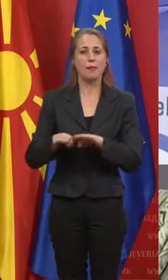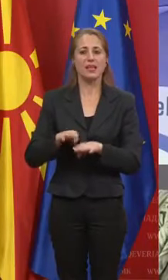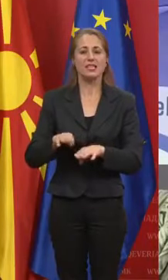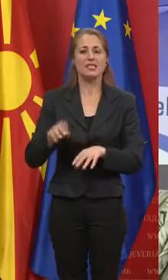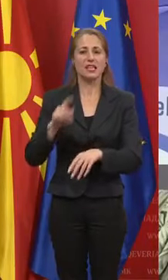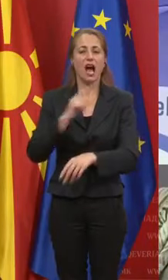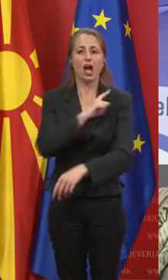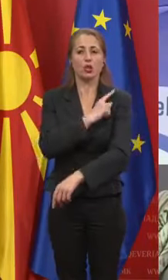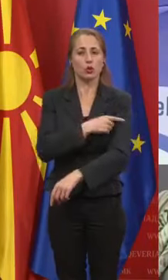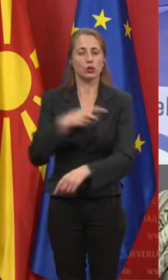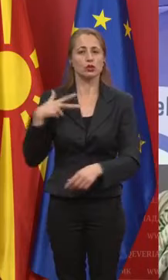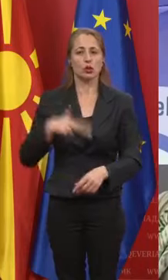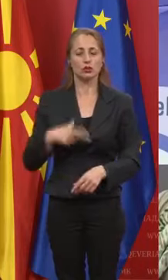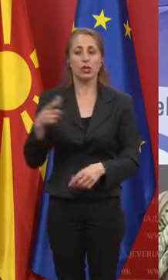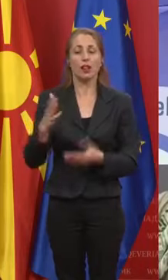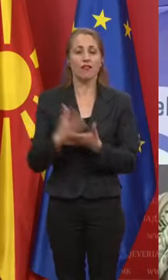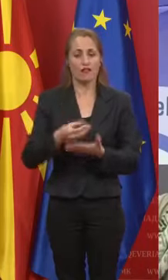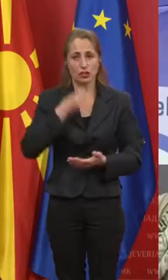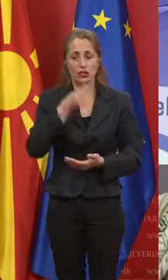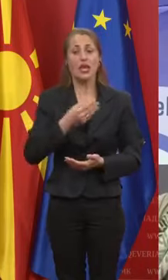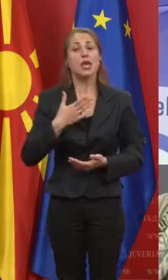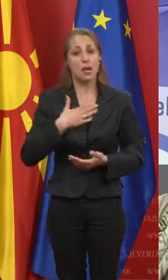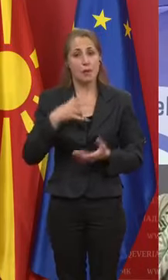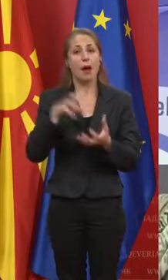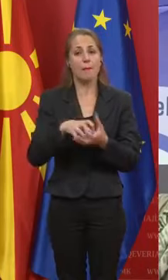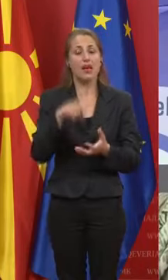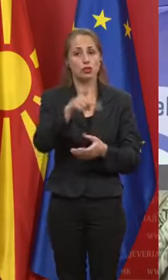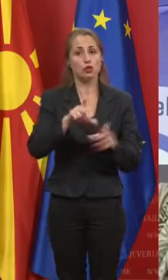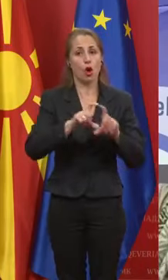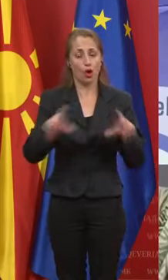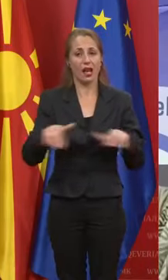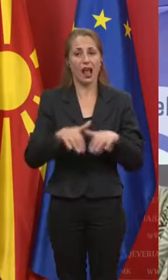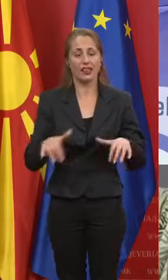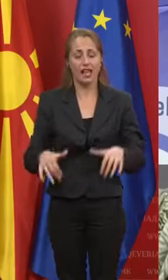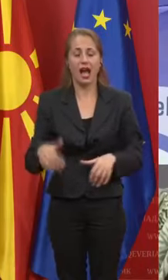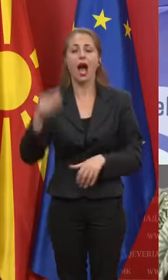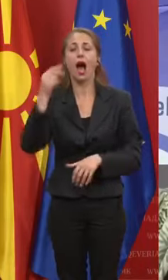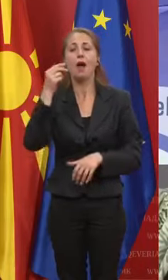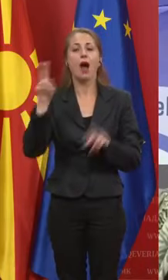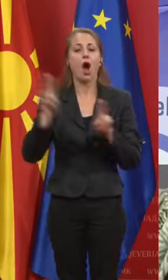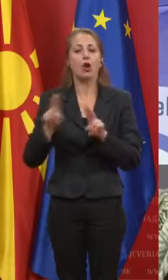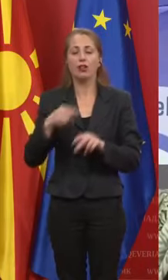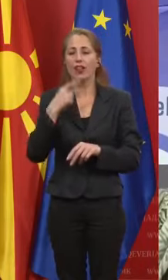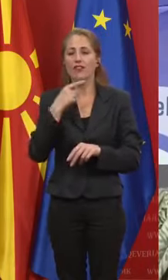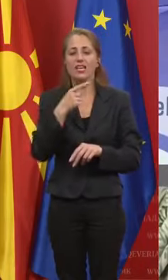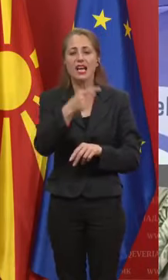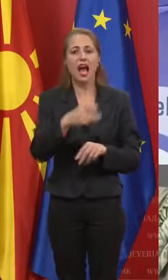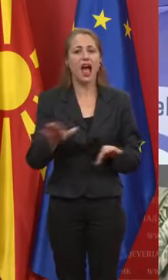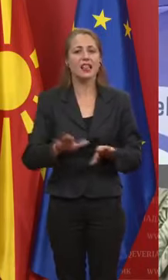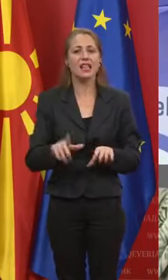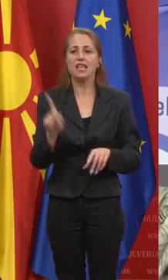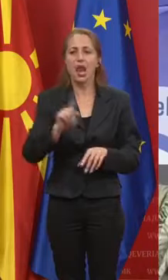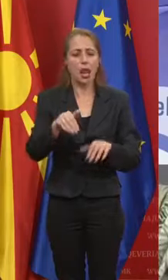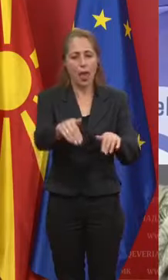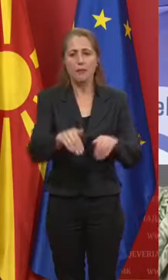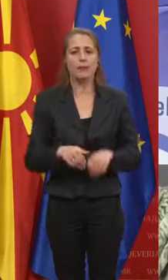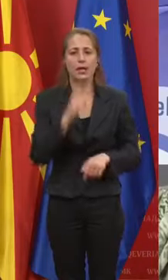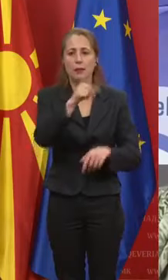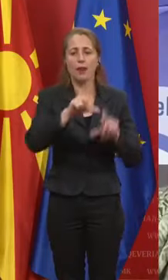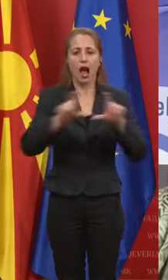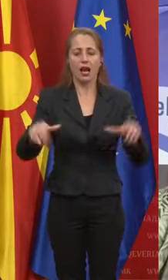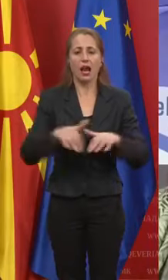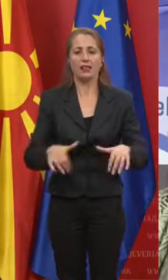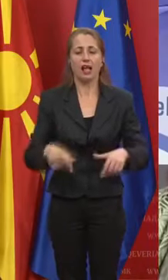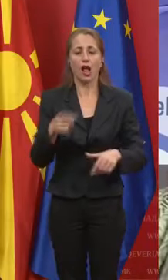и социјална политика посочи дека има место, сепак родителите велат дека не ги примаат децата во градинка. Тоа е дополнителен и навистина